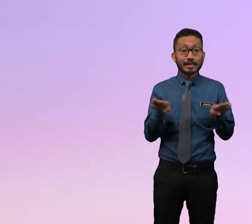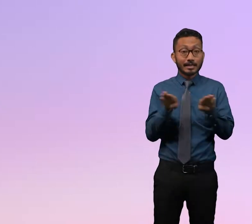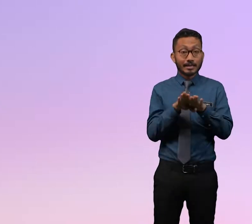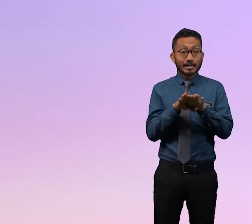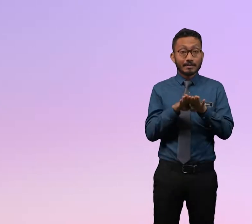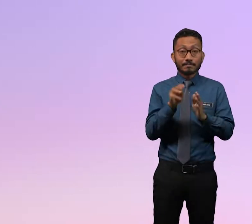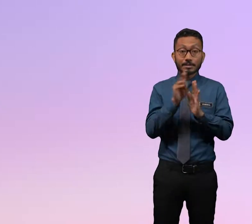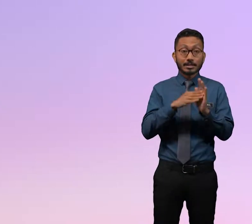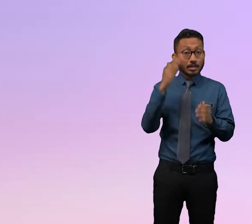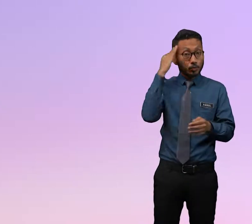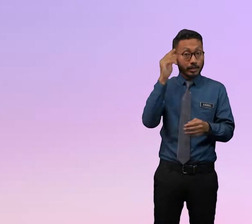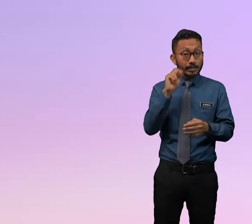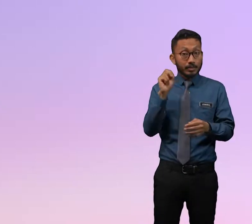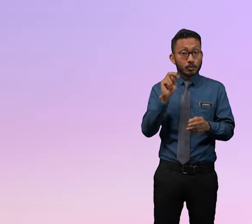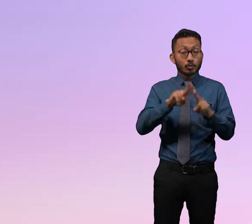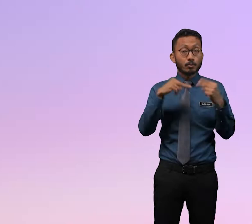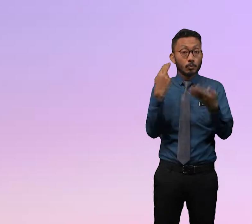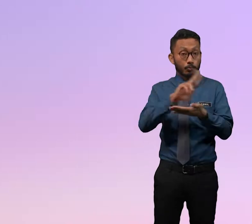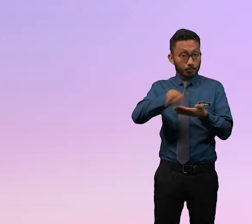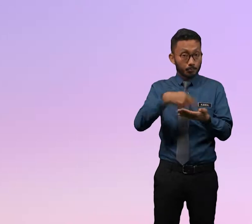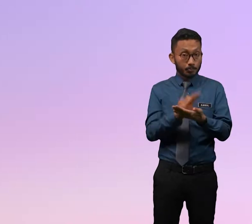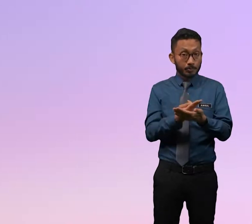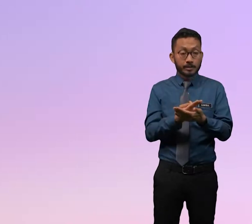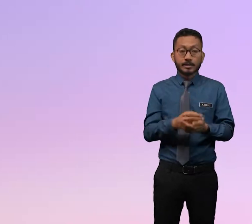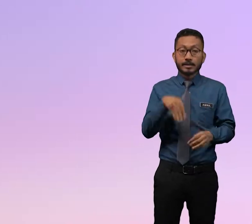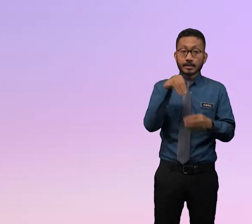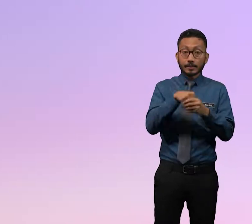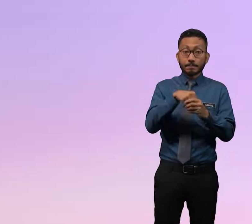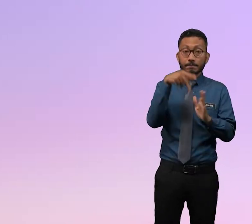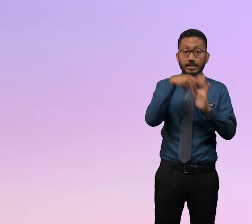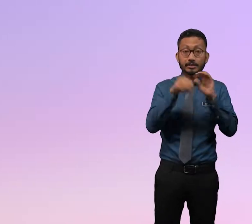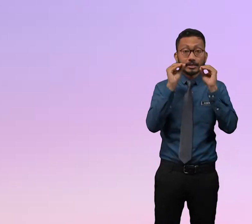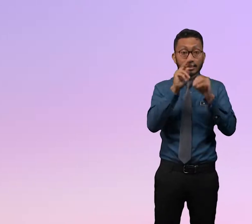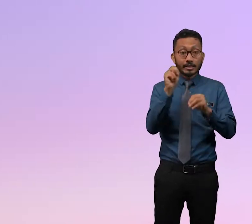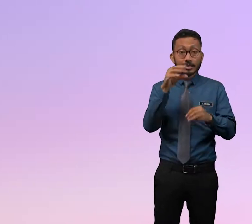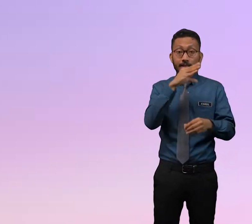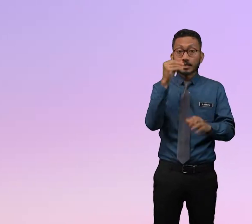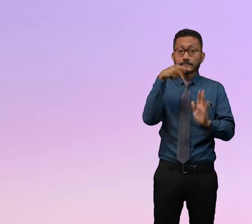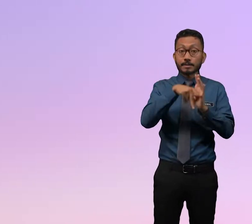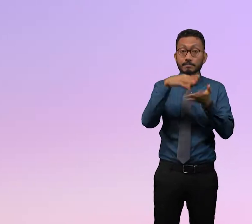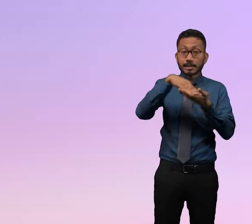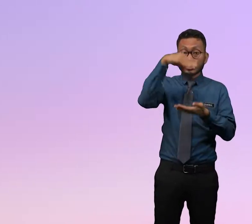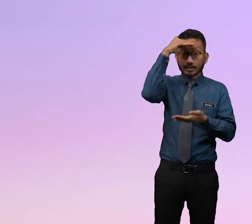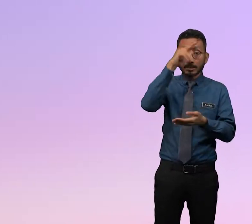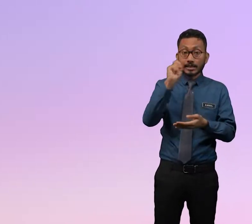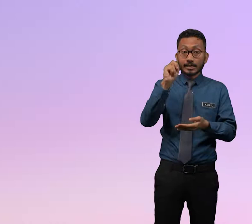Sebagai pengetahuan umum dalam pengajaran dan pembelajaran